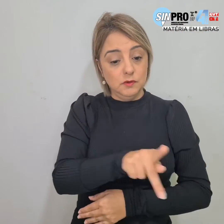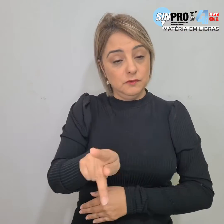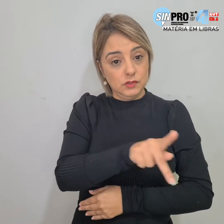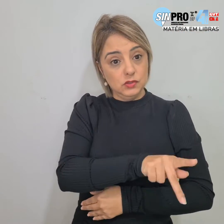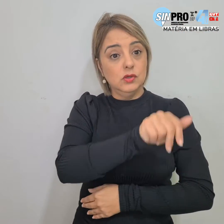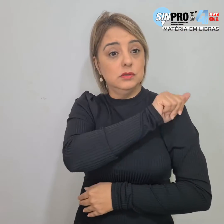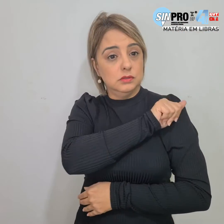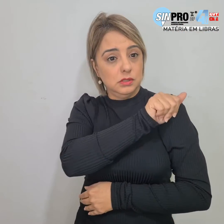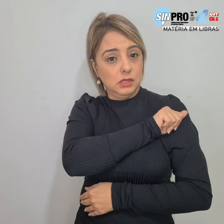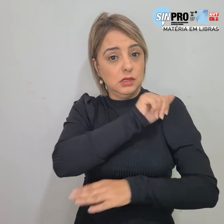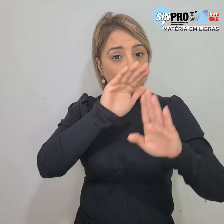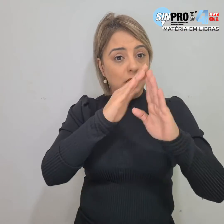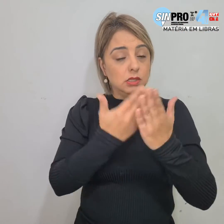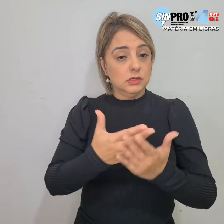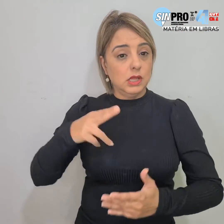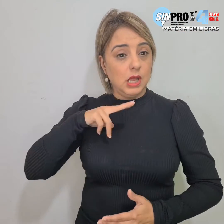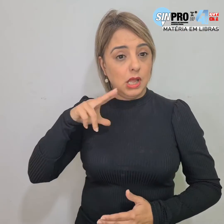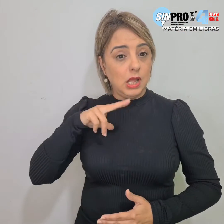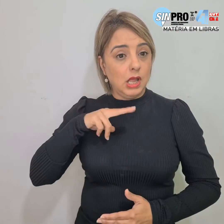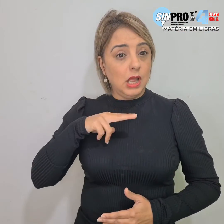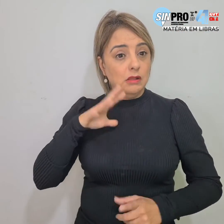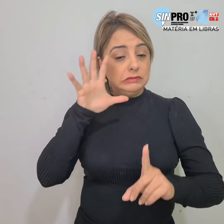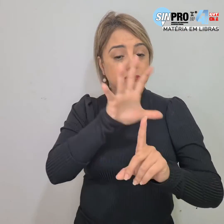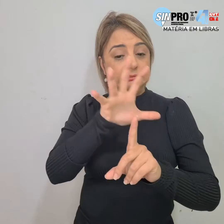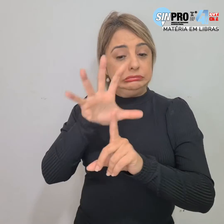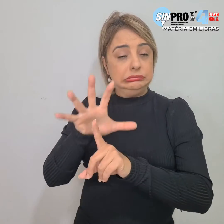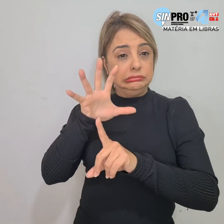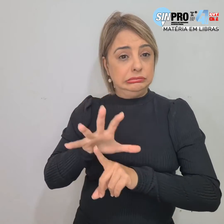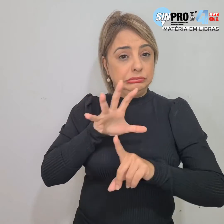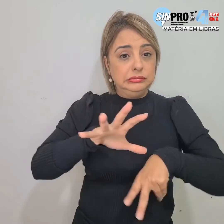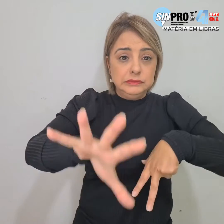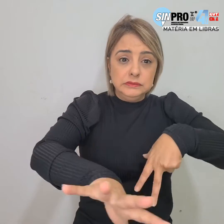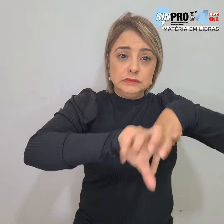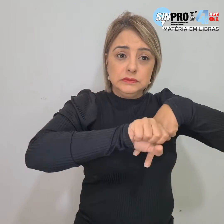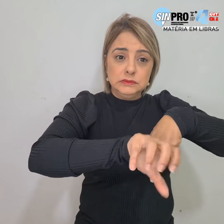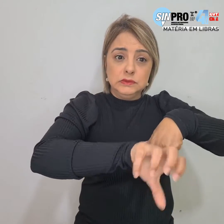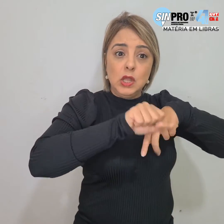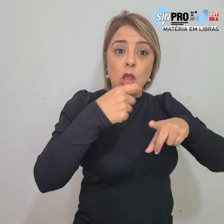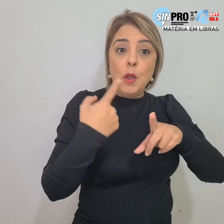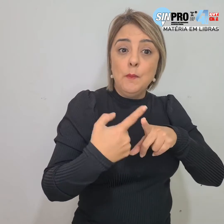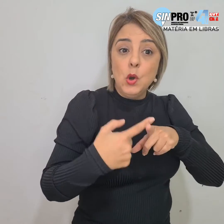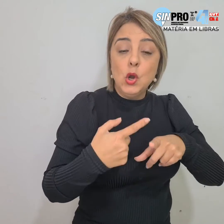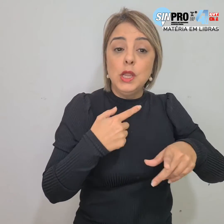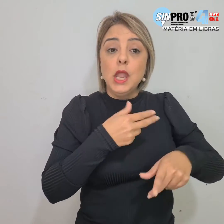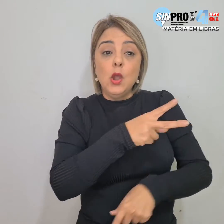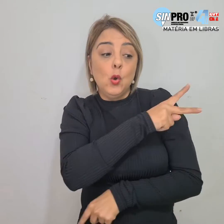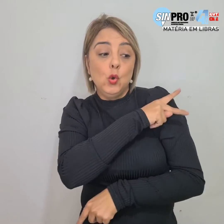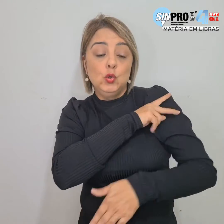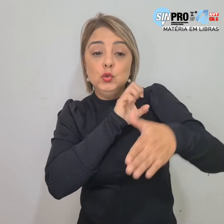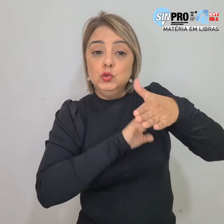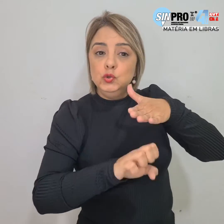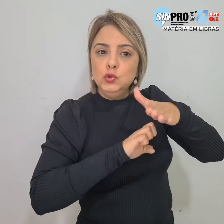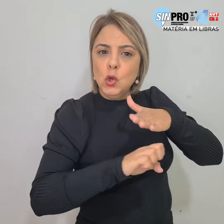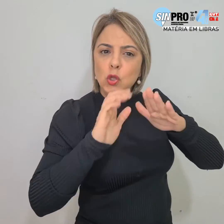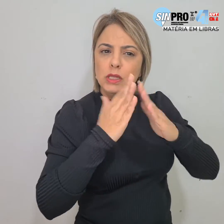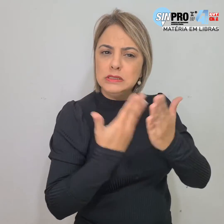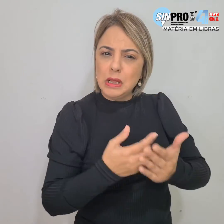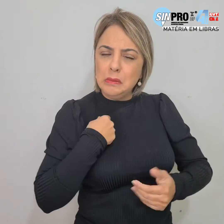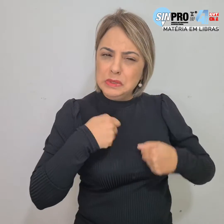privadas vão ser expostos à contaminação porque os donos das escolas precisam manter seus negócios? E as